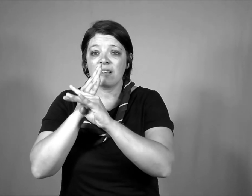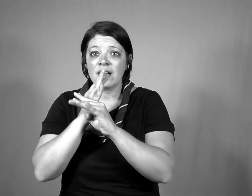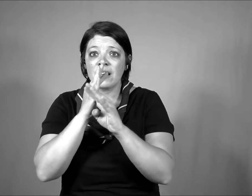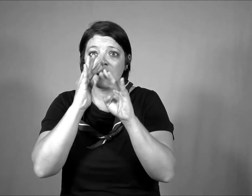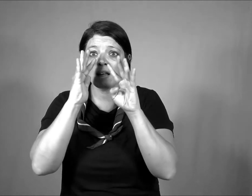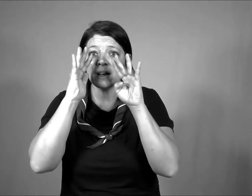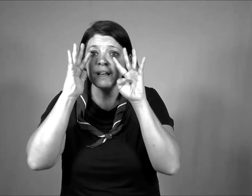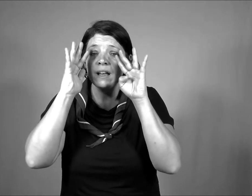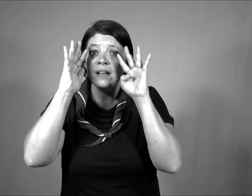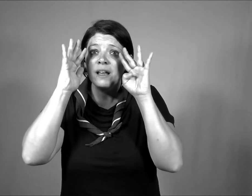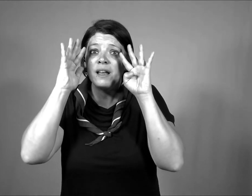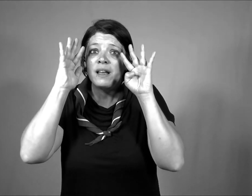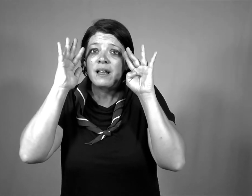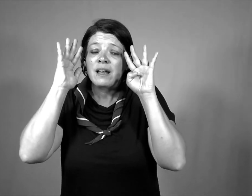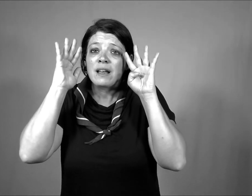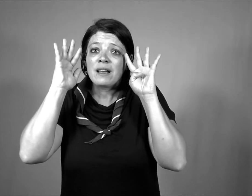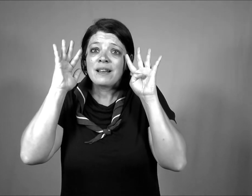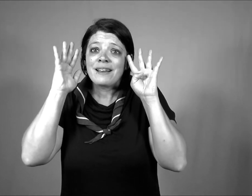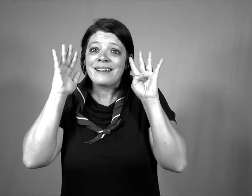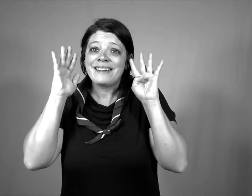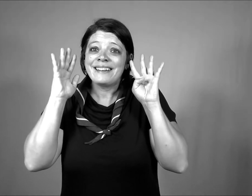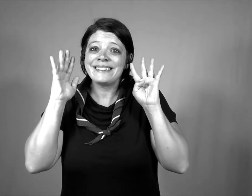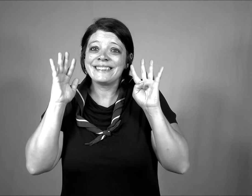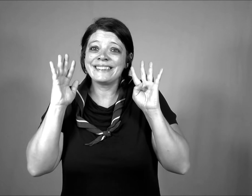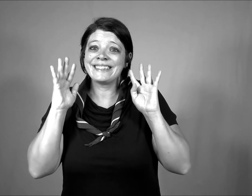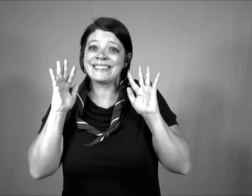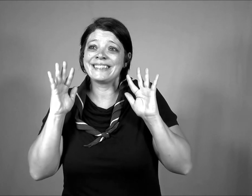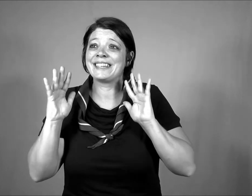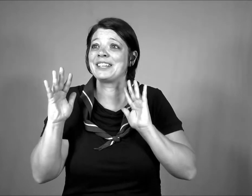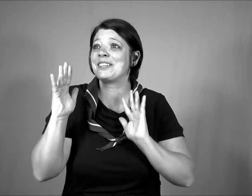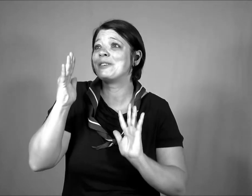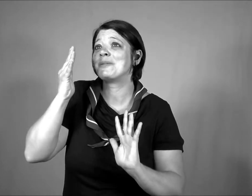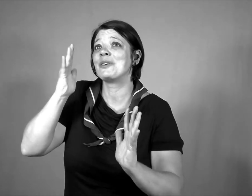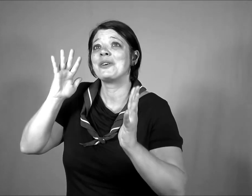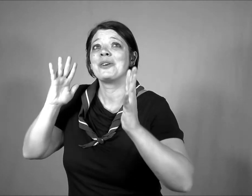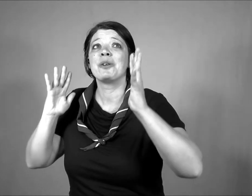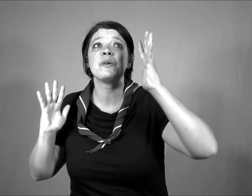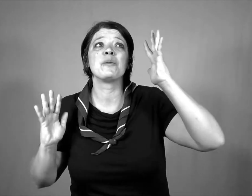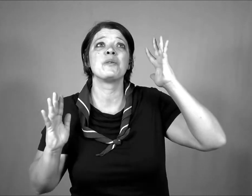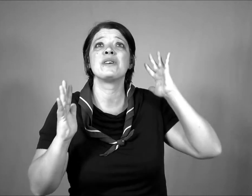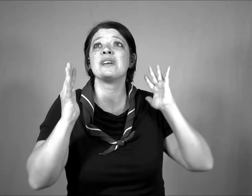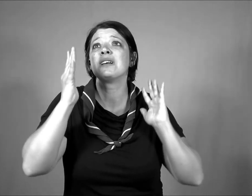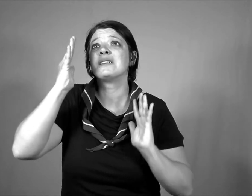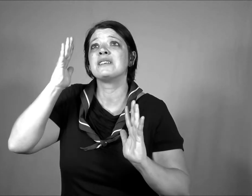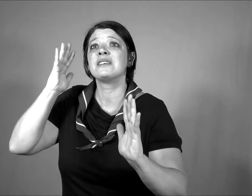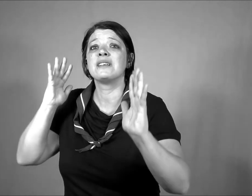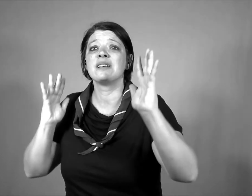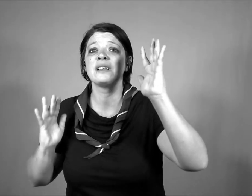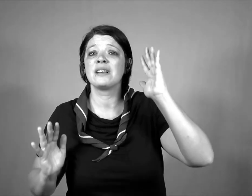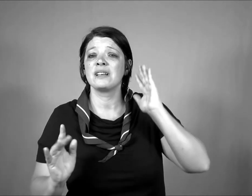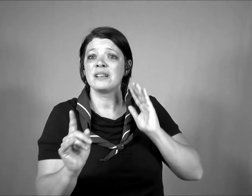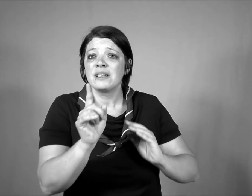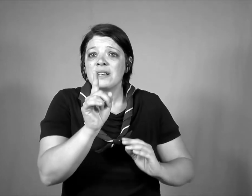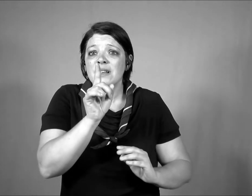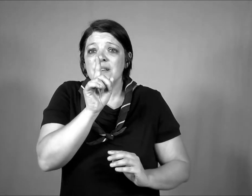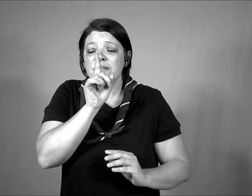la flamme brille dans nos yeux. Dans le bois